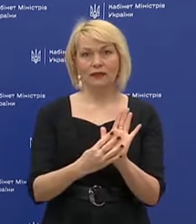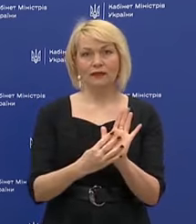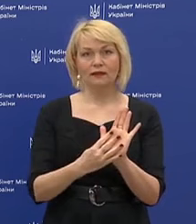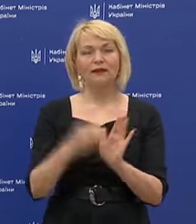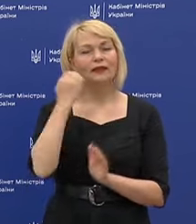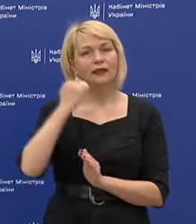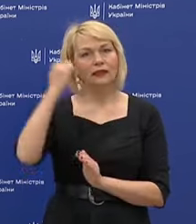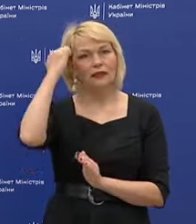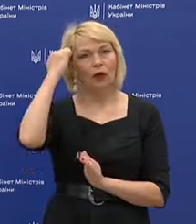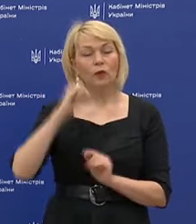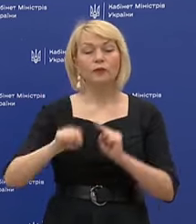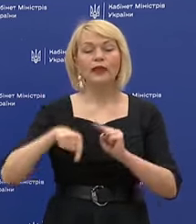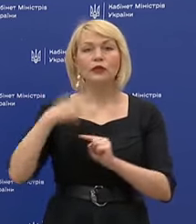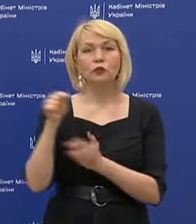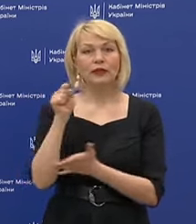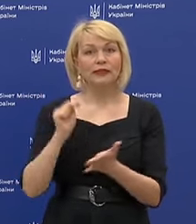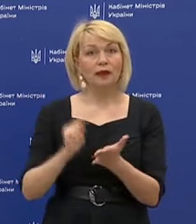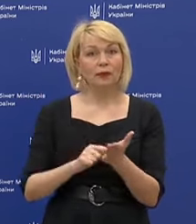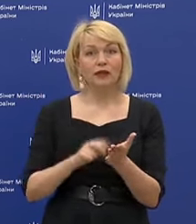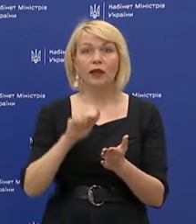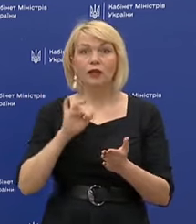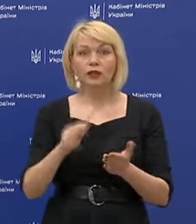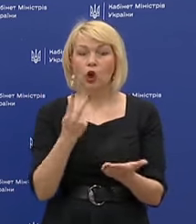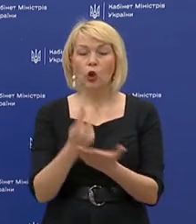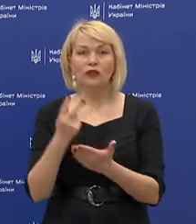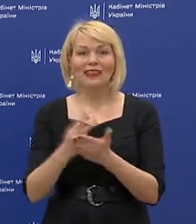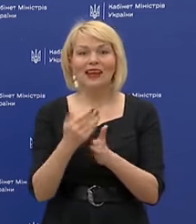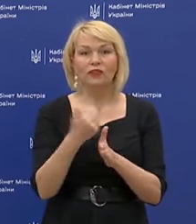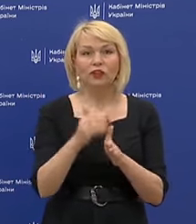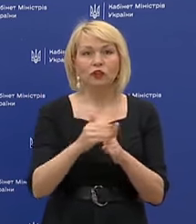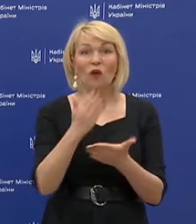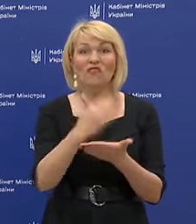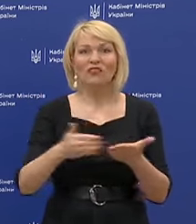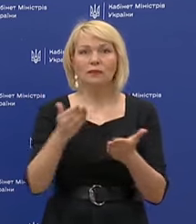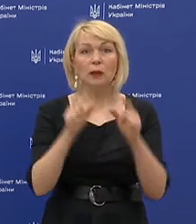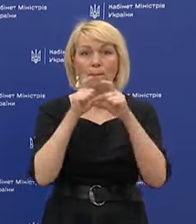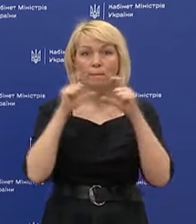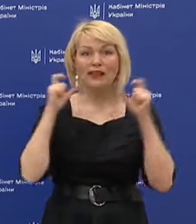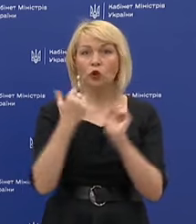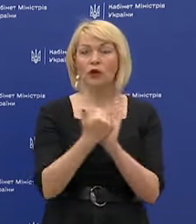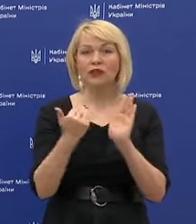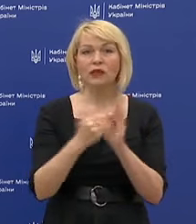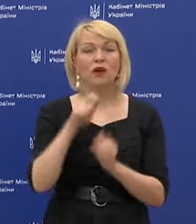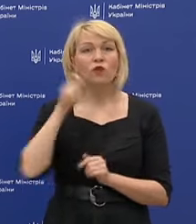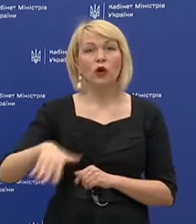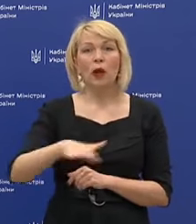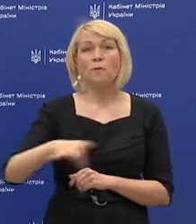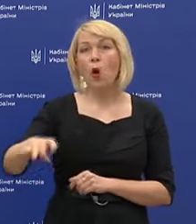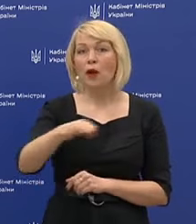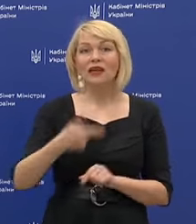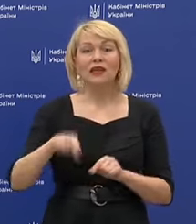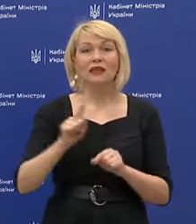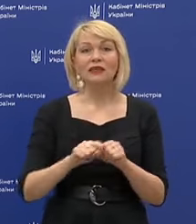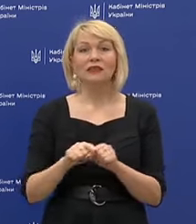COVID-19. Дякуємо. Наступне запитання. Чи розглядається часткова відміна маскового режиму в Україні по областях, де